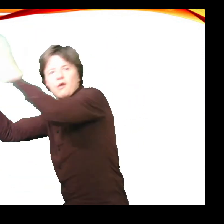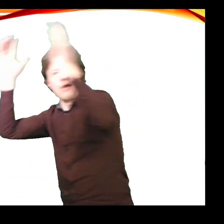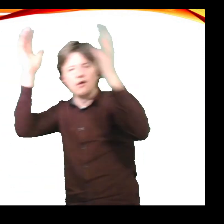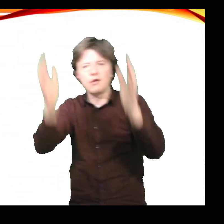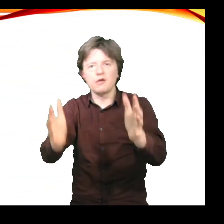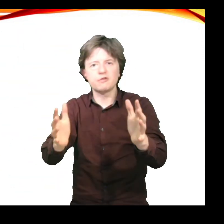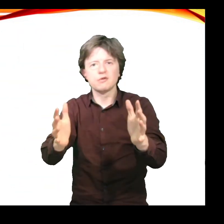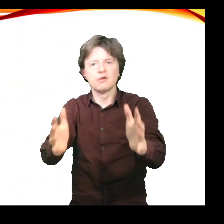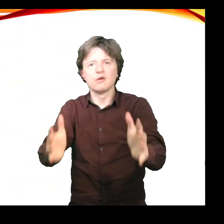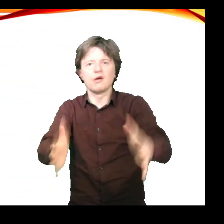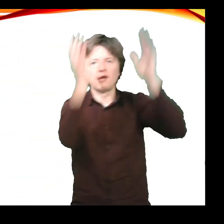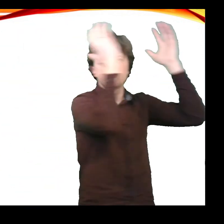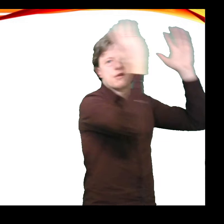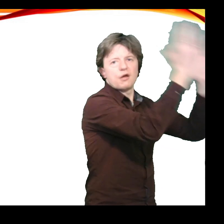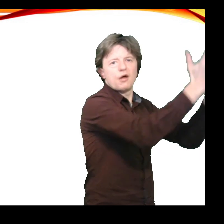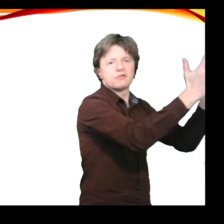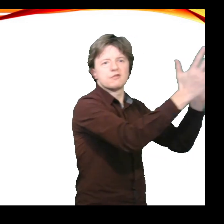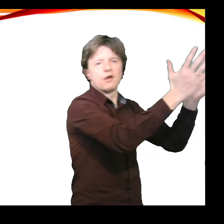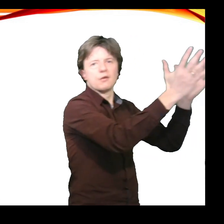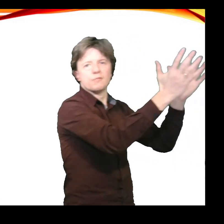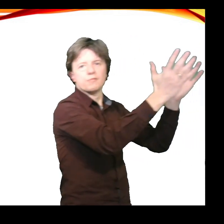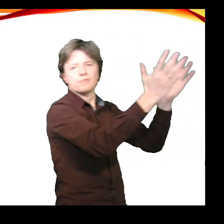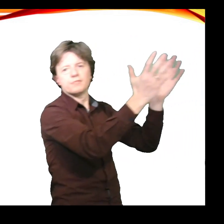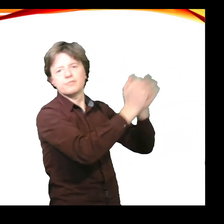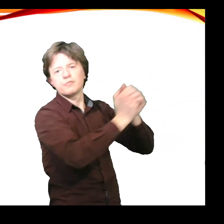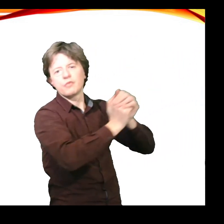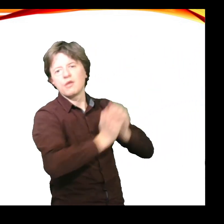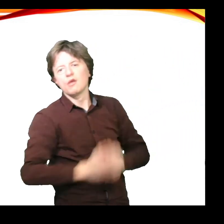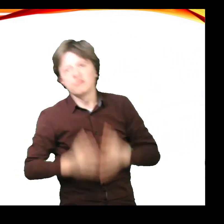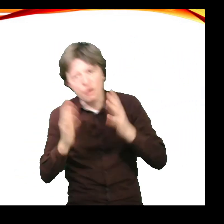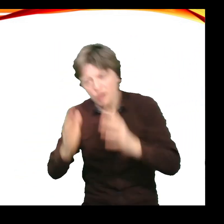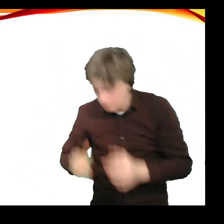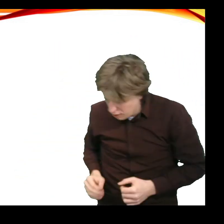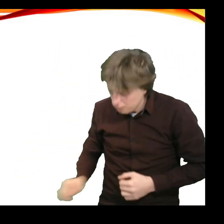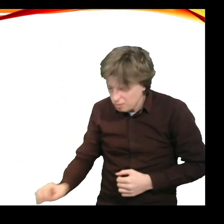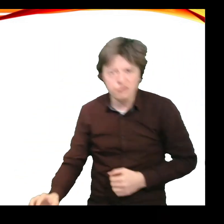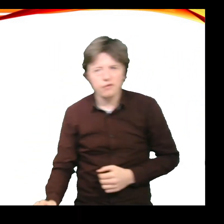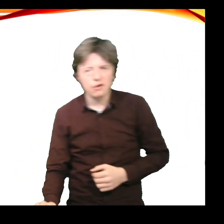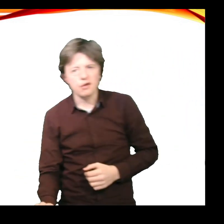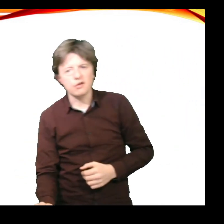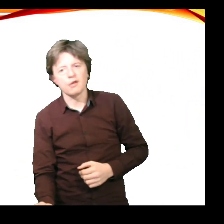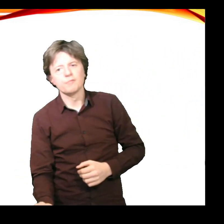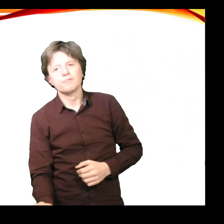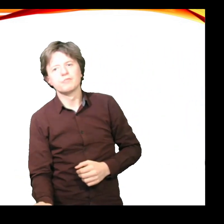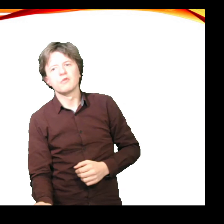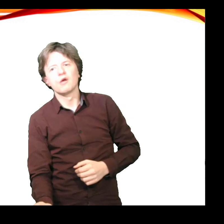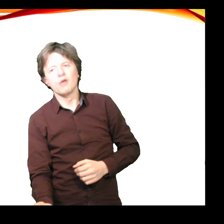hij is en hij zal er altijd zijn. Zou je hem beter willen leren kennen? Luister